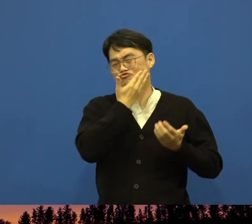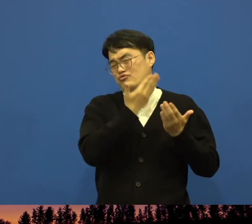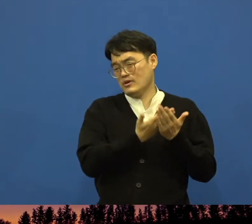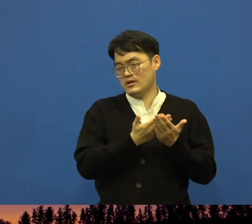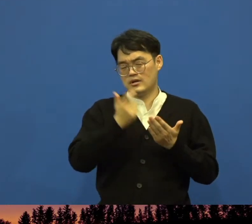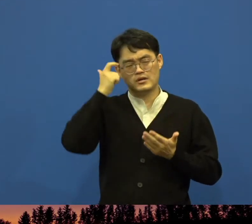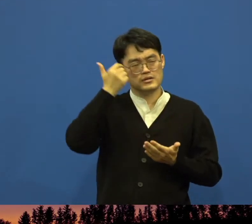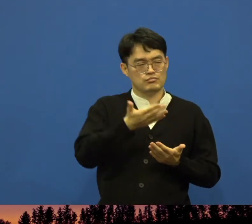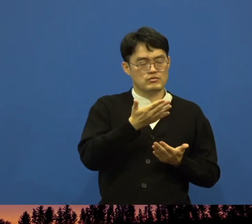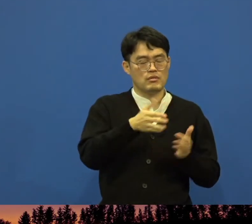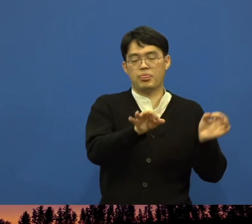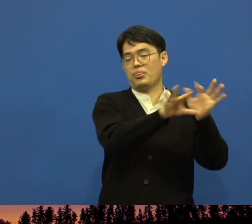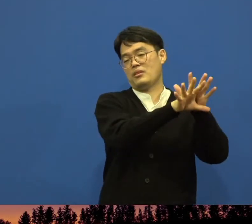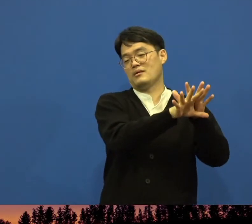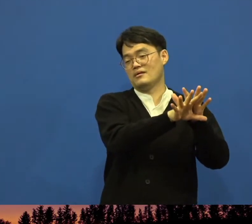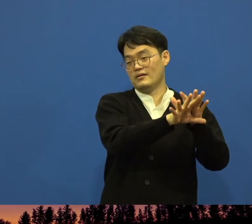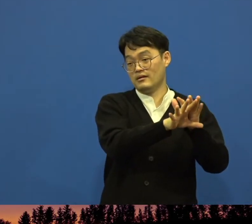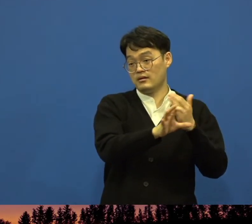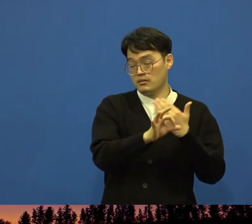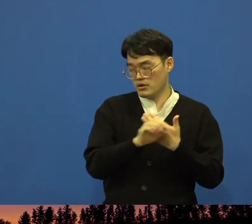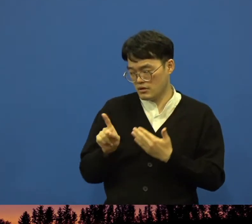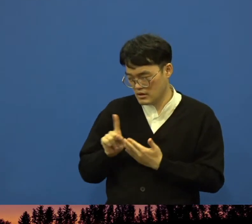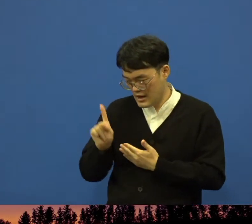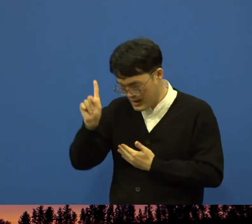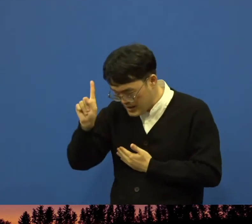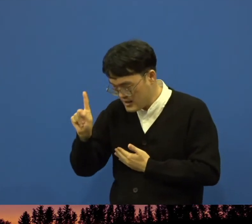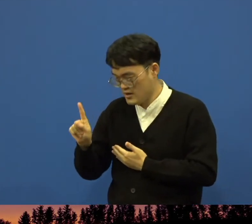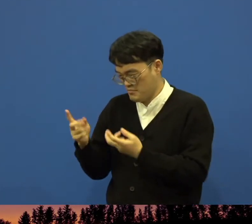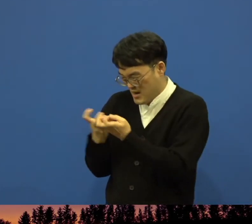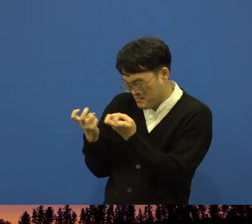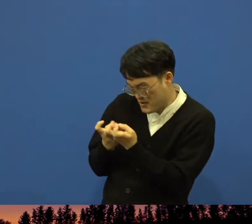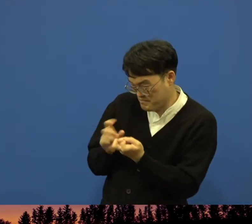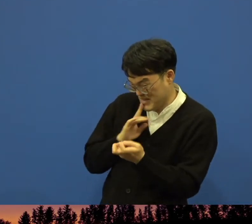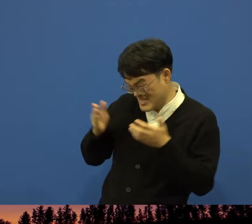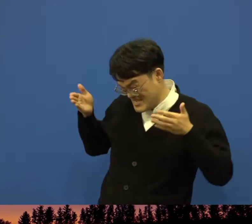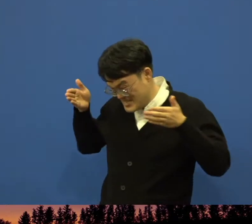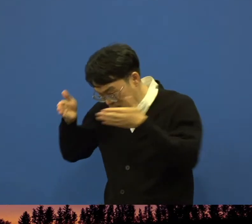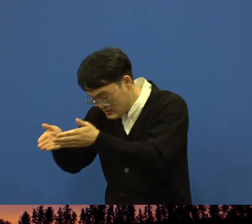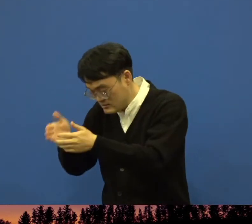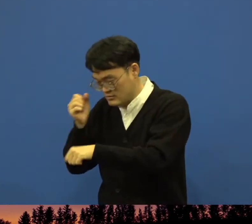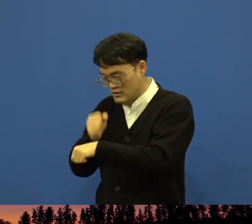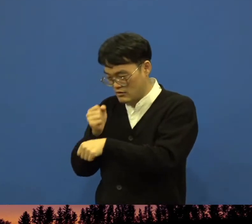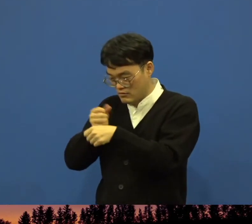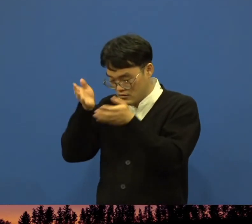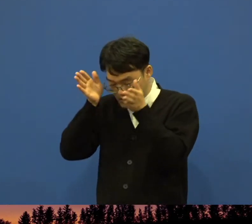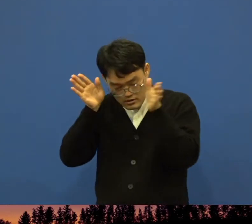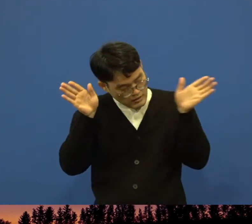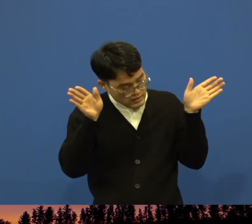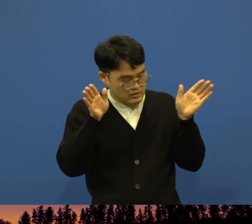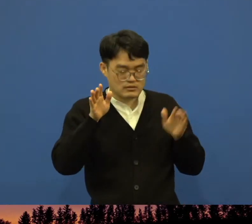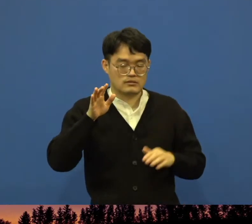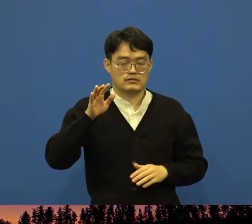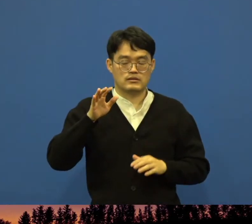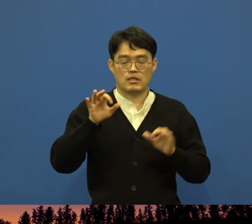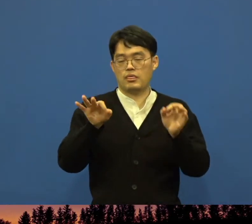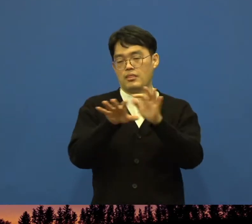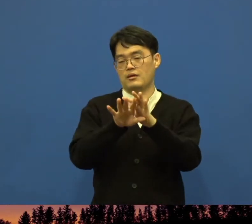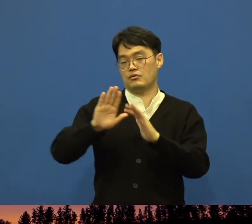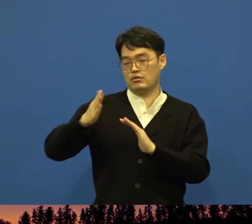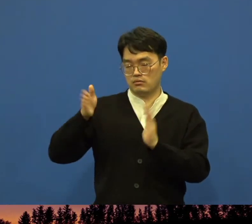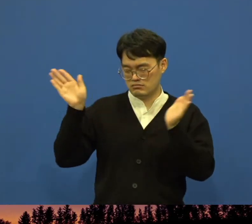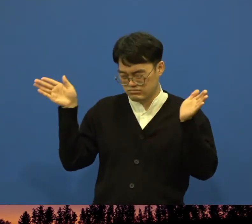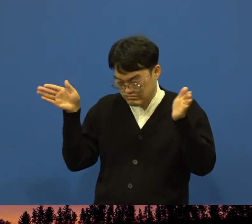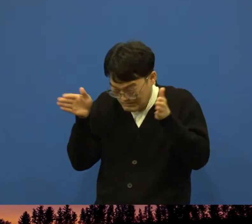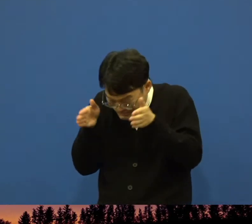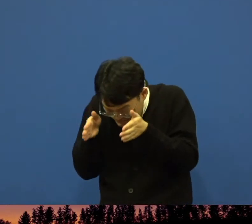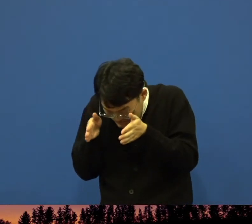한 분야에 집착하게 되는 겁니다. 집착, 그죠? 그리고 주변을 보는 눈이 없어지고요. 자신이